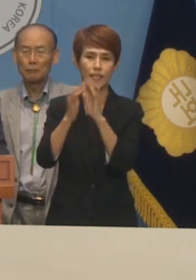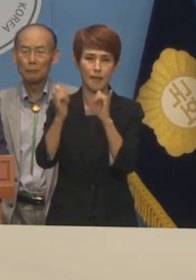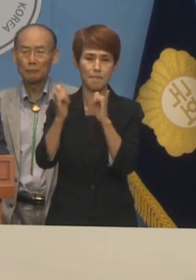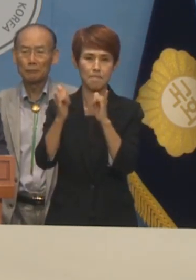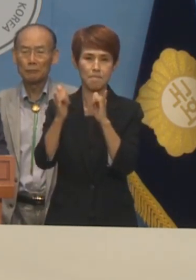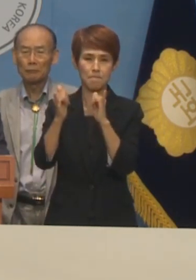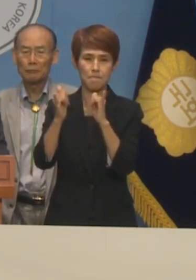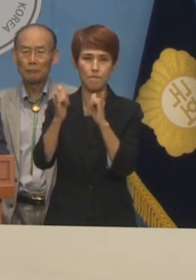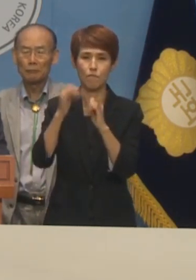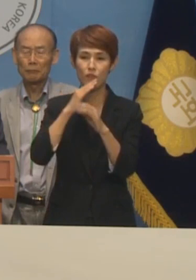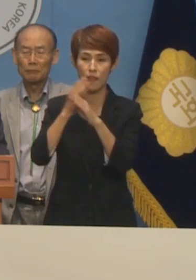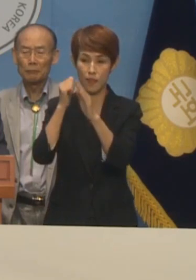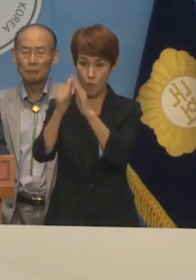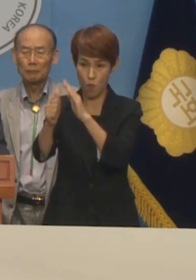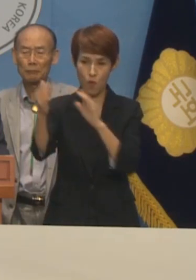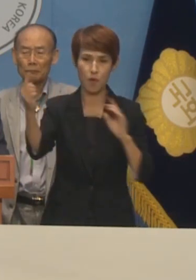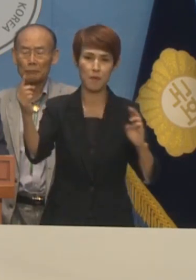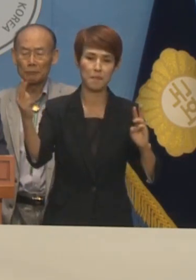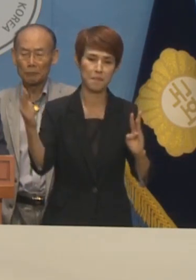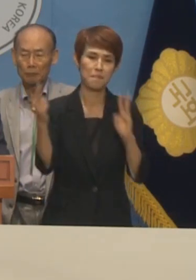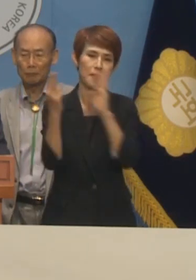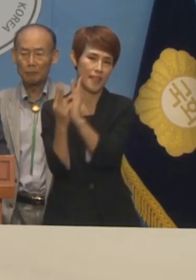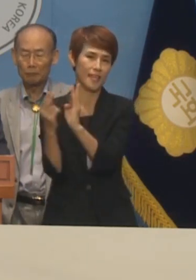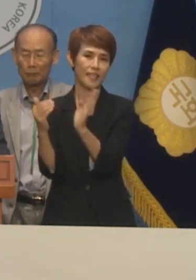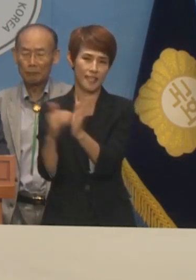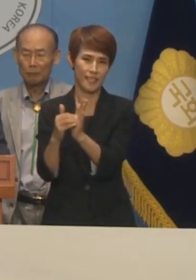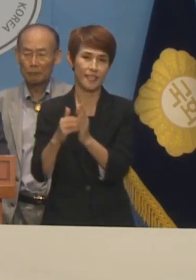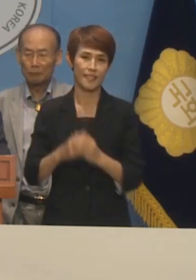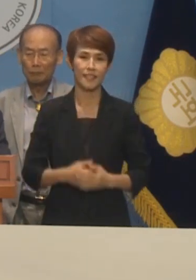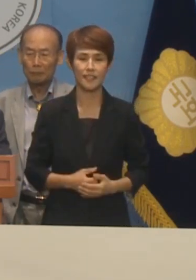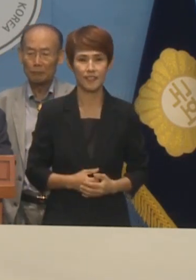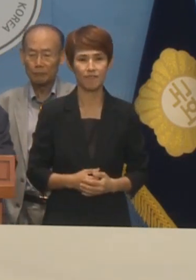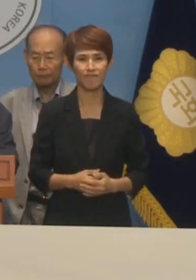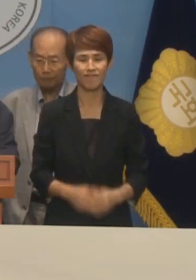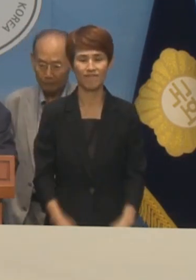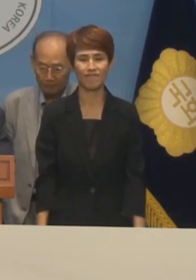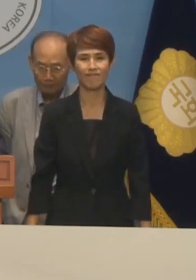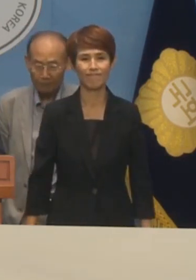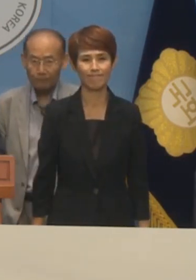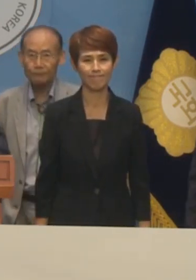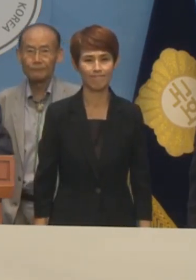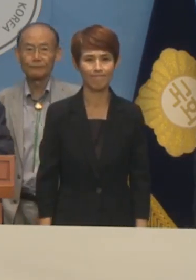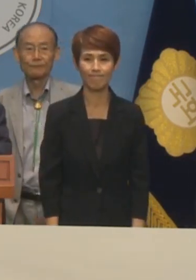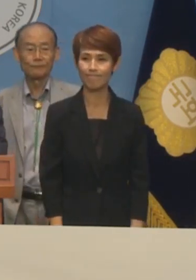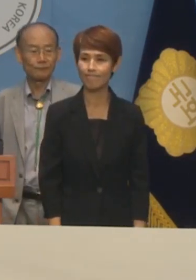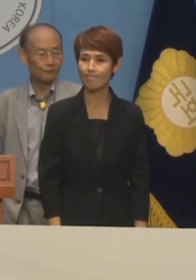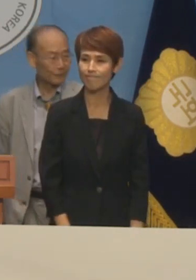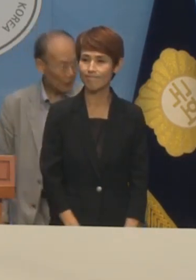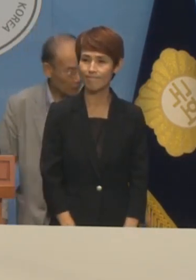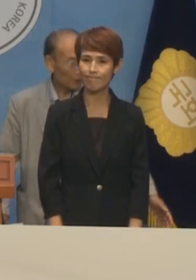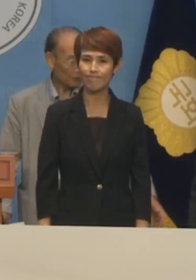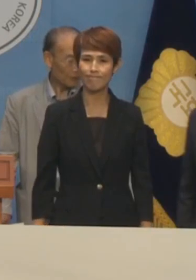대사급 사람과 만난 그런 계기였다고 생각합니다. 감사합니다.